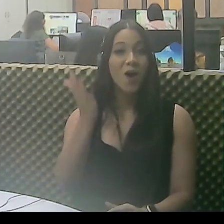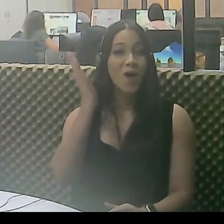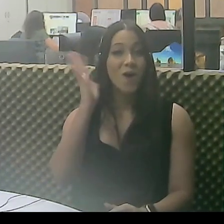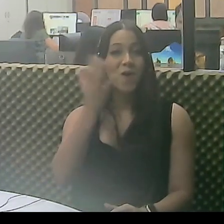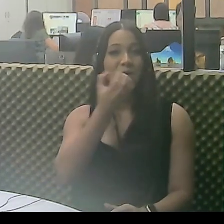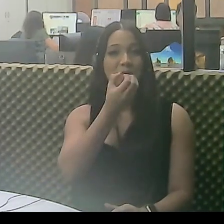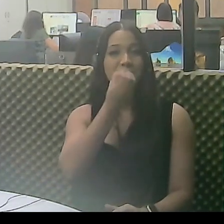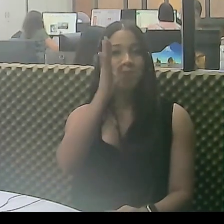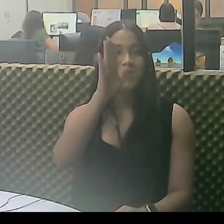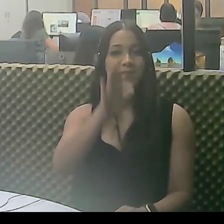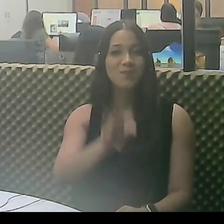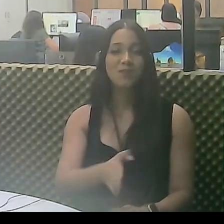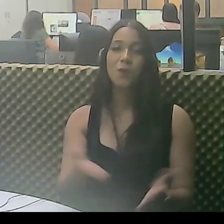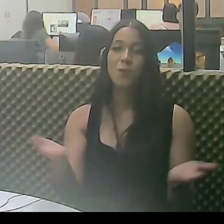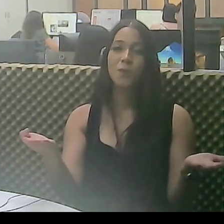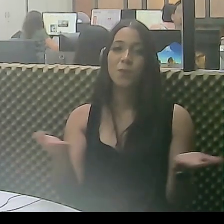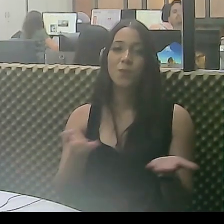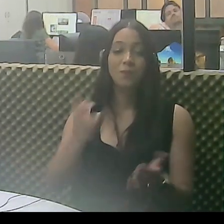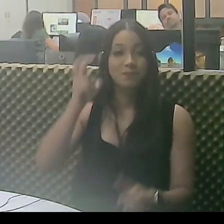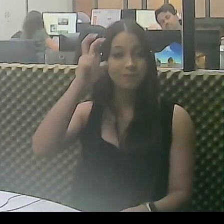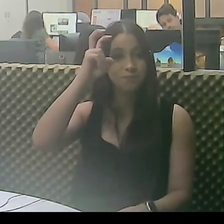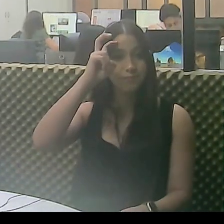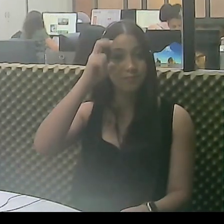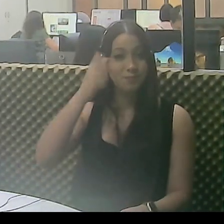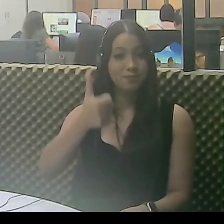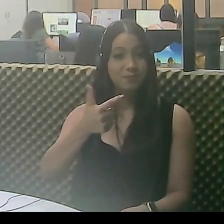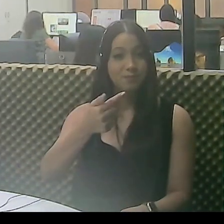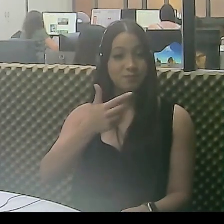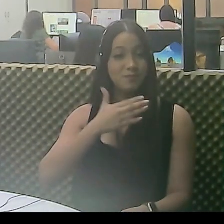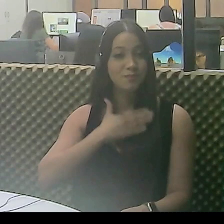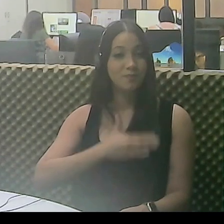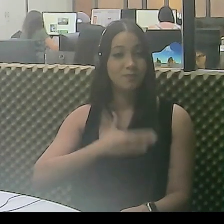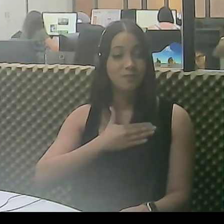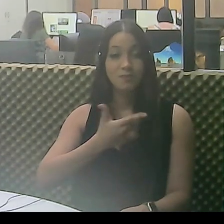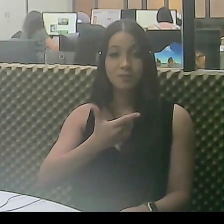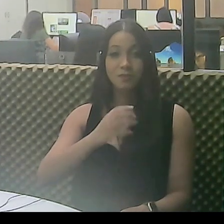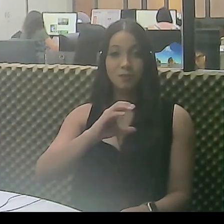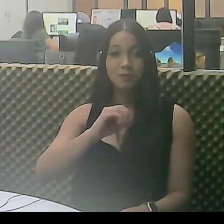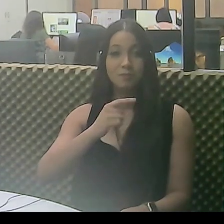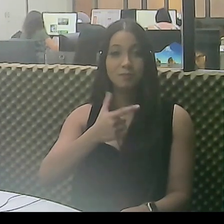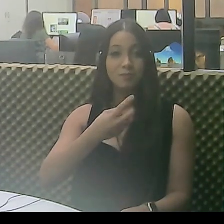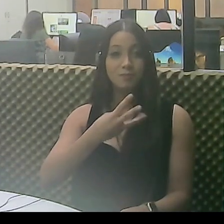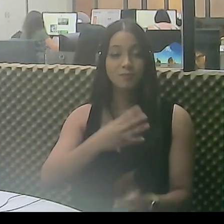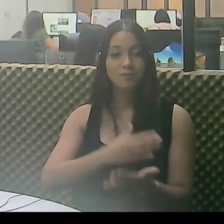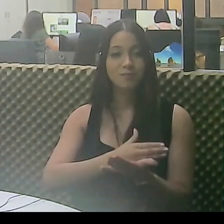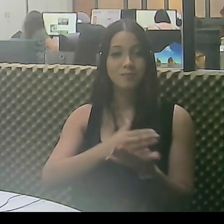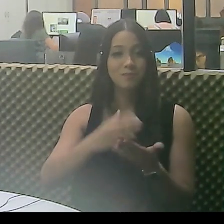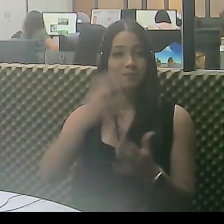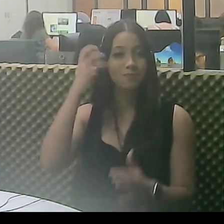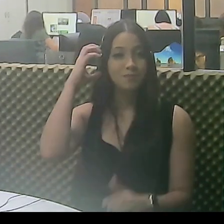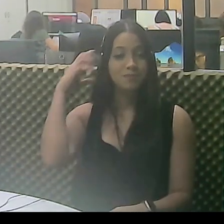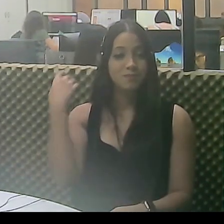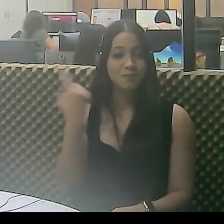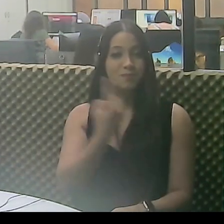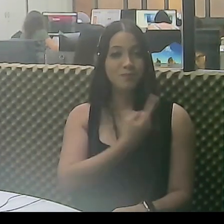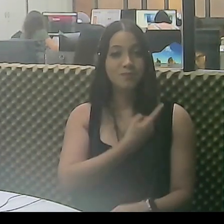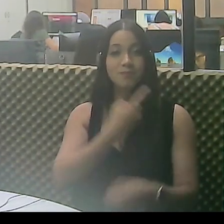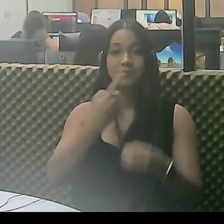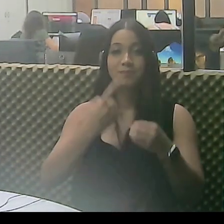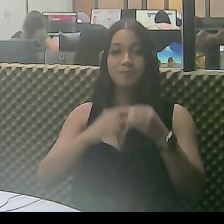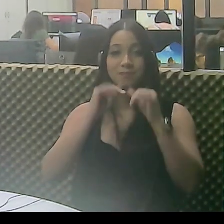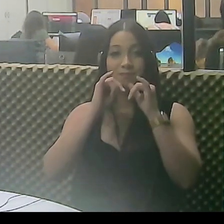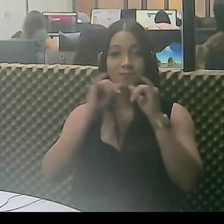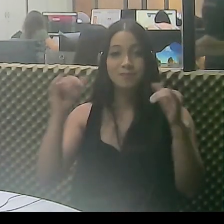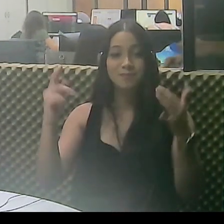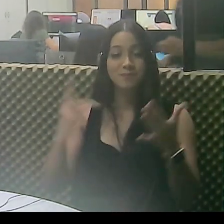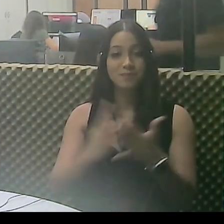Olá, boa tarde. Hoje é quinta-feira, dia 17 de agosto de 2023. Está no ar a Rádio Nossa Cidade com um boletim de notícias sobre o que de